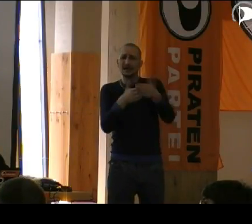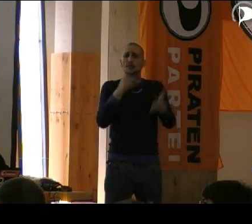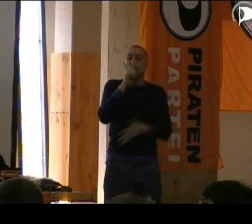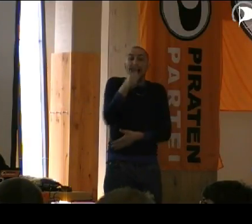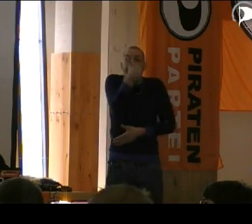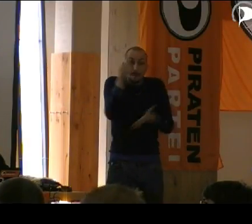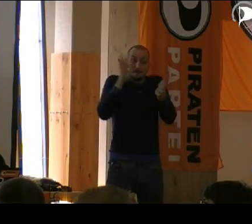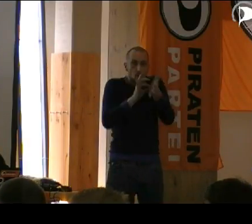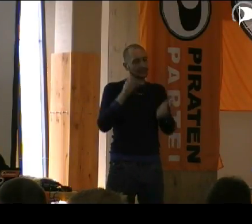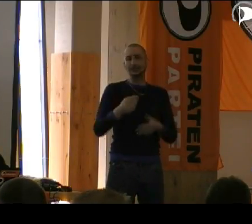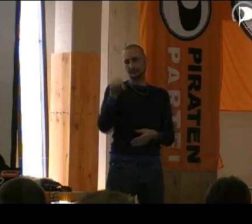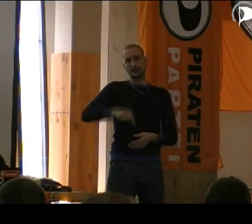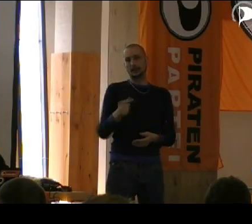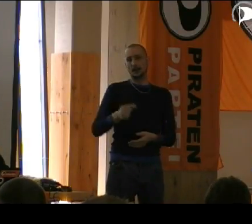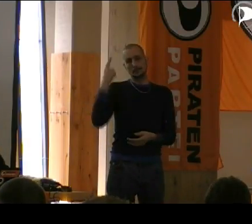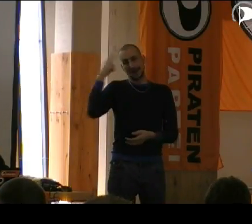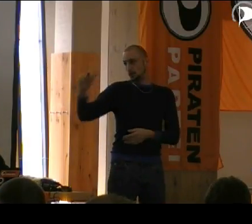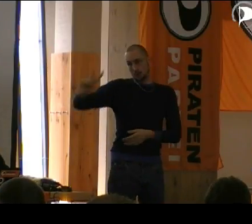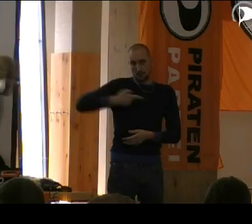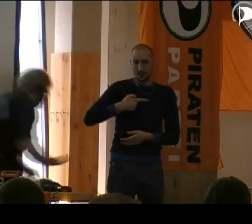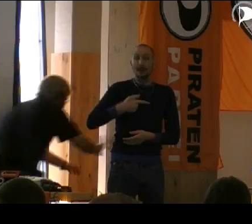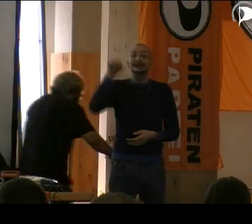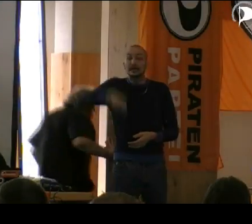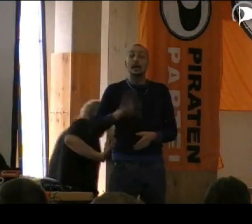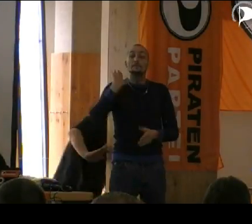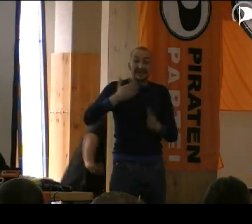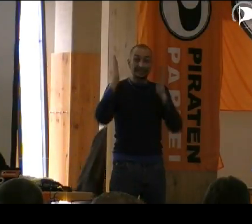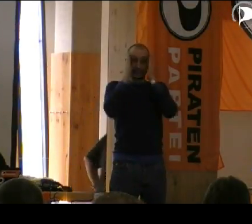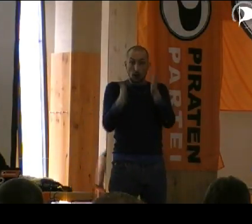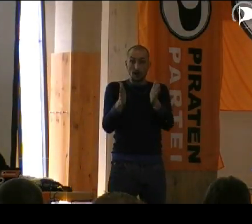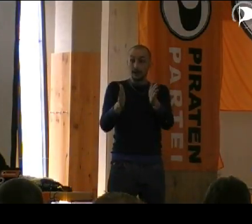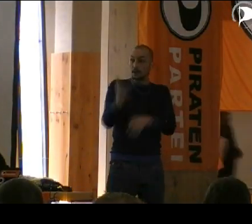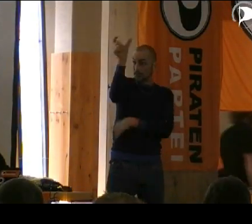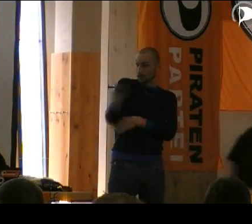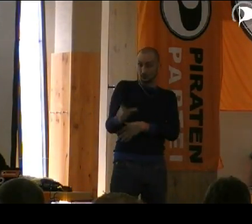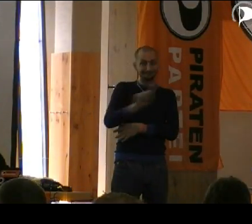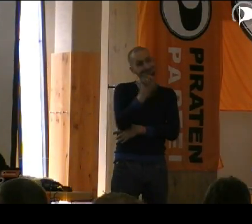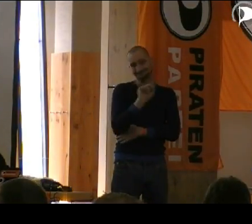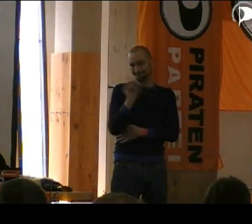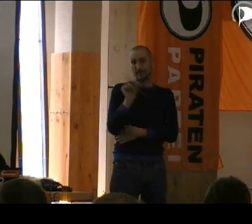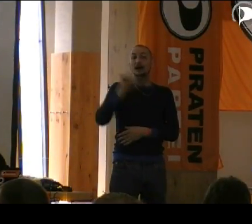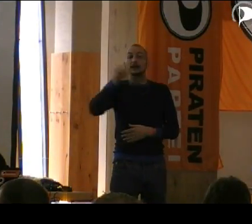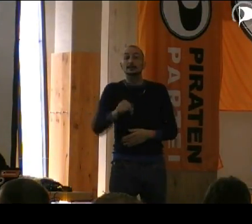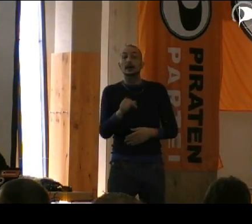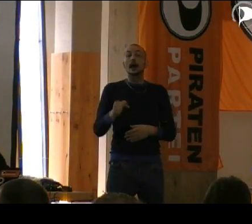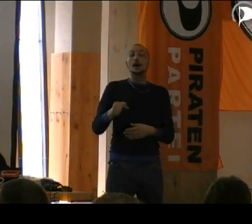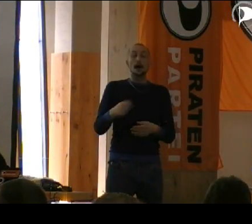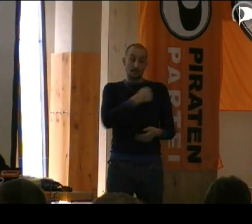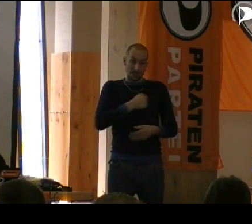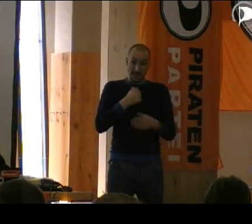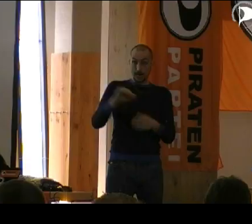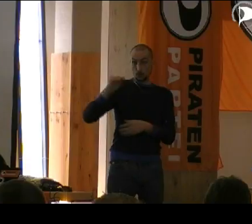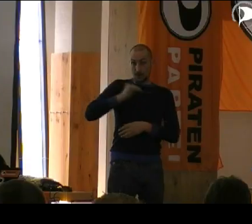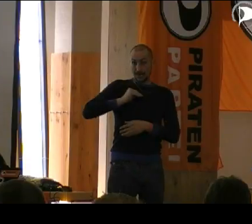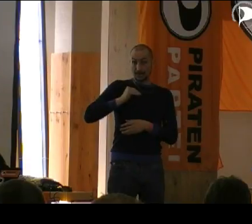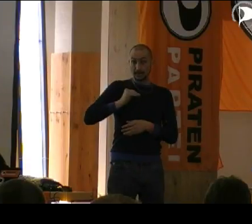erinnert euch bitte immer daran misstraut eurem gegenüber mit misstrauen parteikollegen nicht sondern